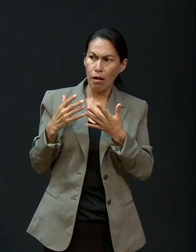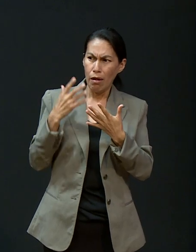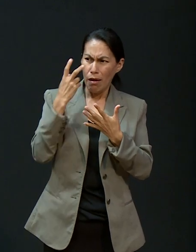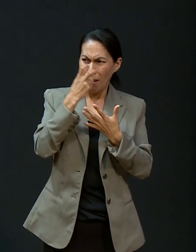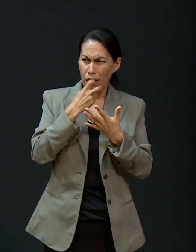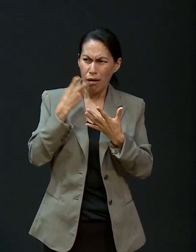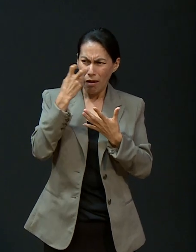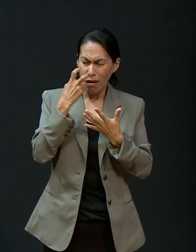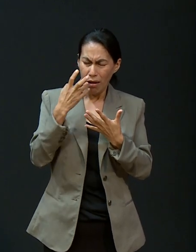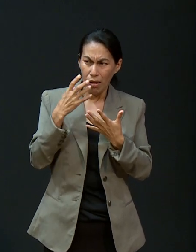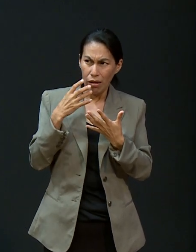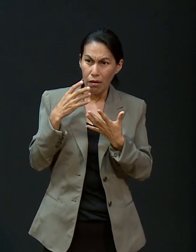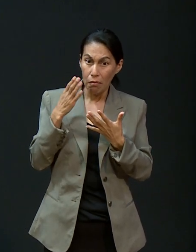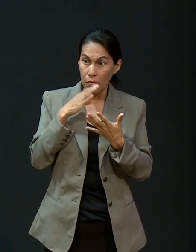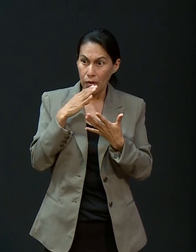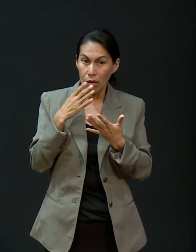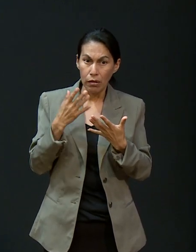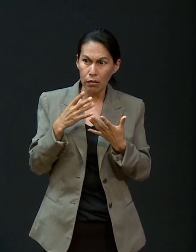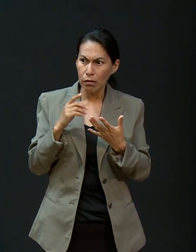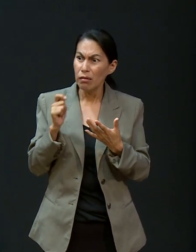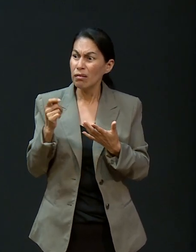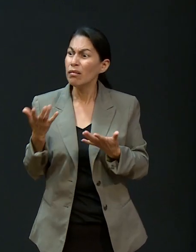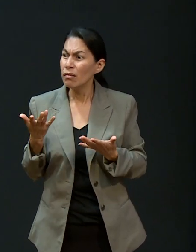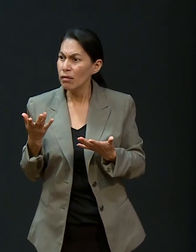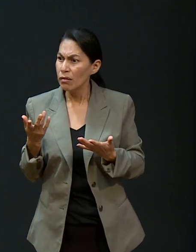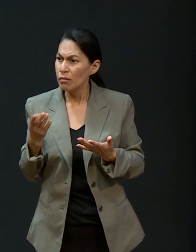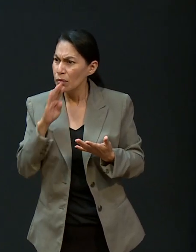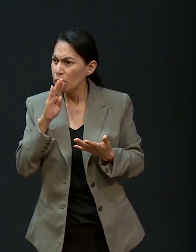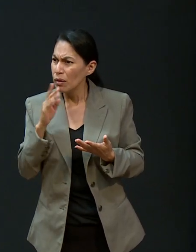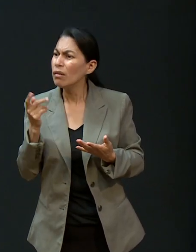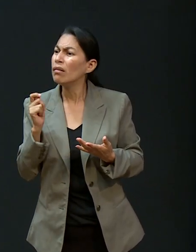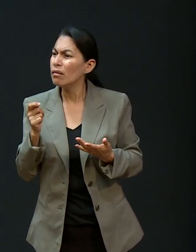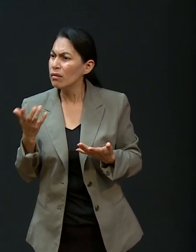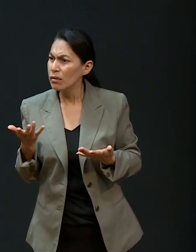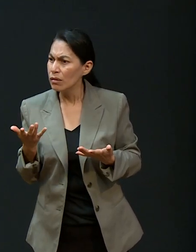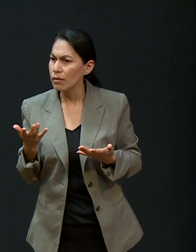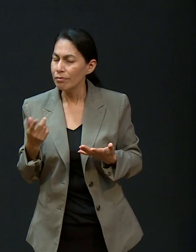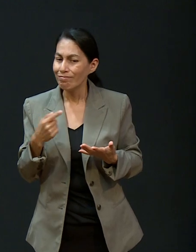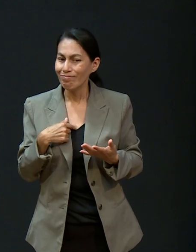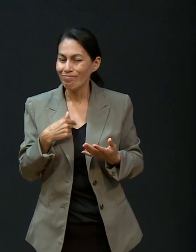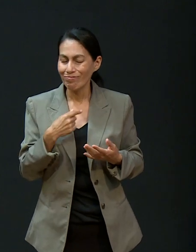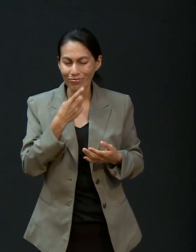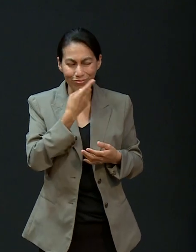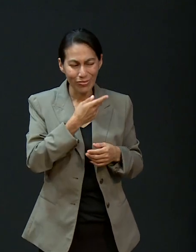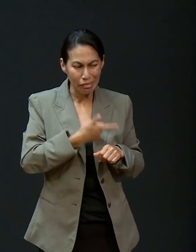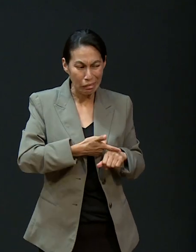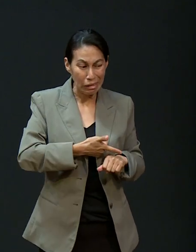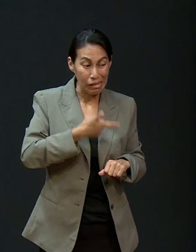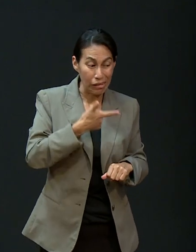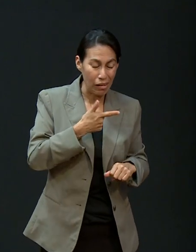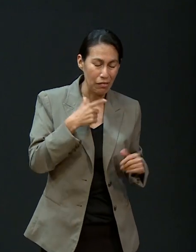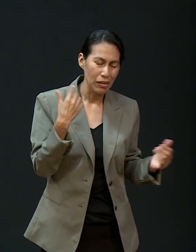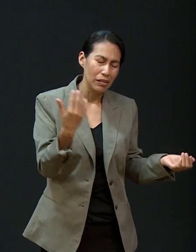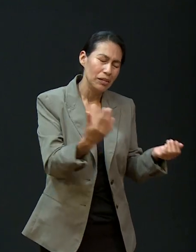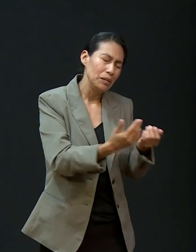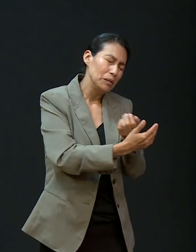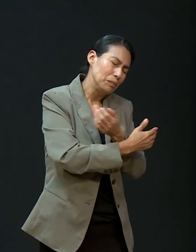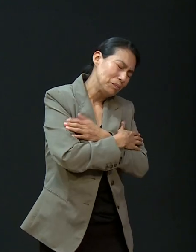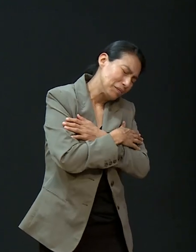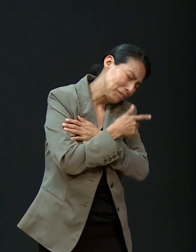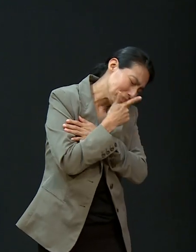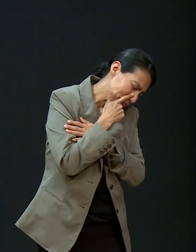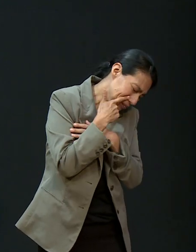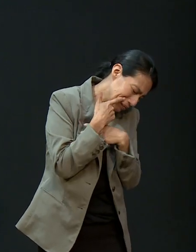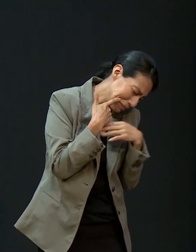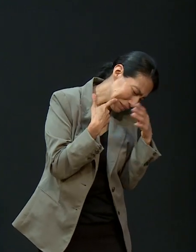identifica que es algo que no está bien. Y me dijo, ¿qué pasó, mamá? Y yo dije, mira, es grave. Y le